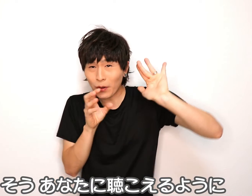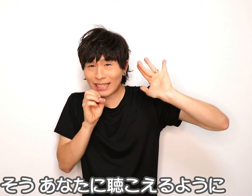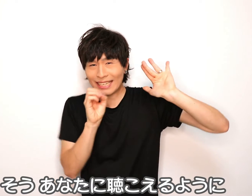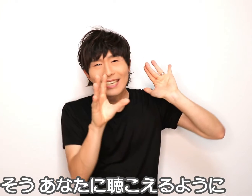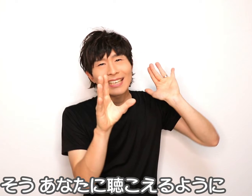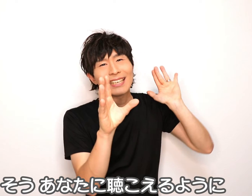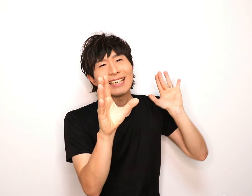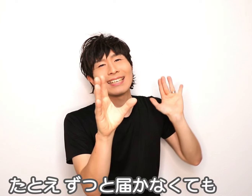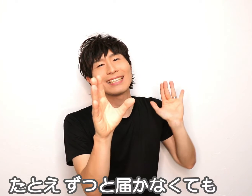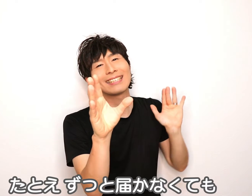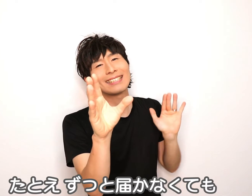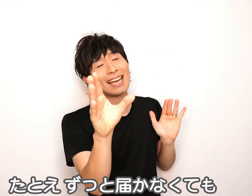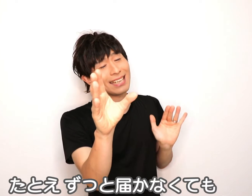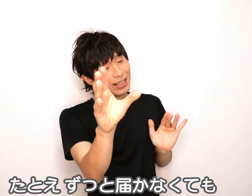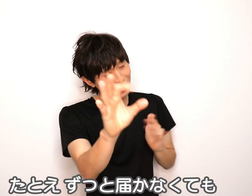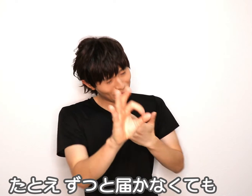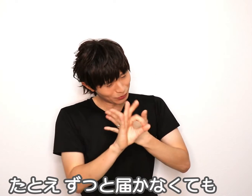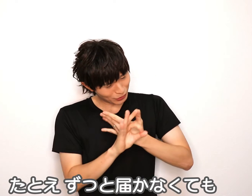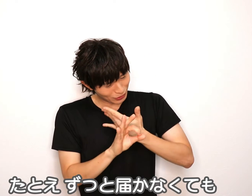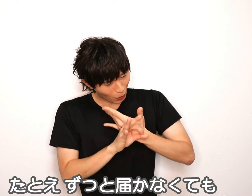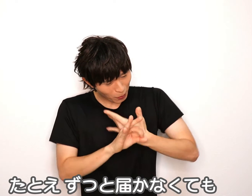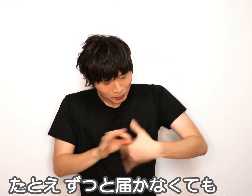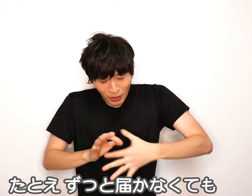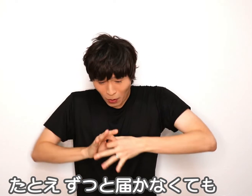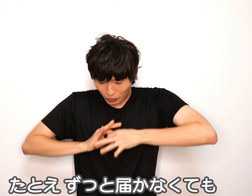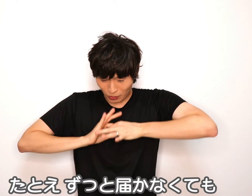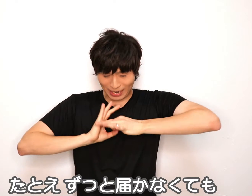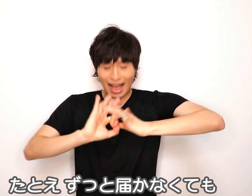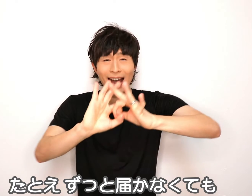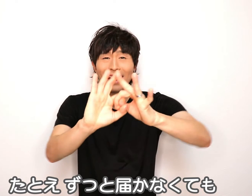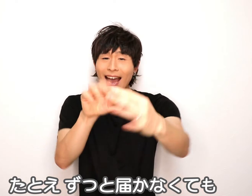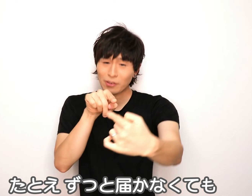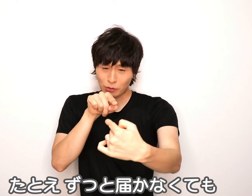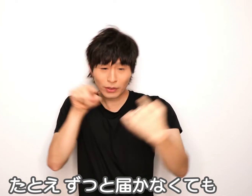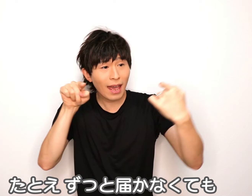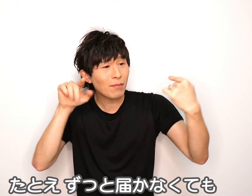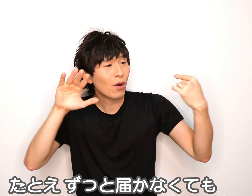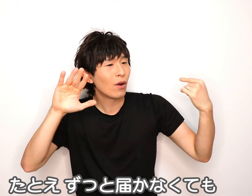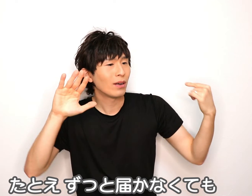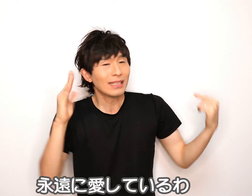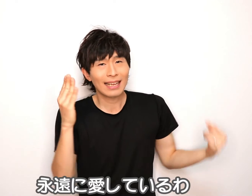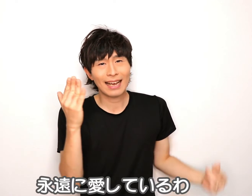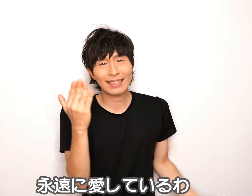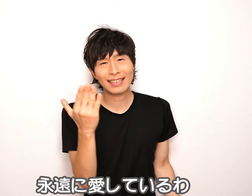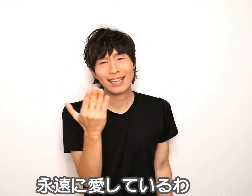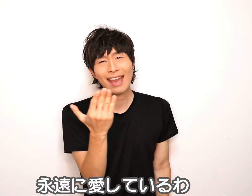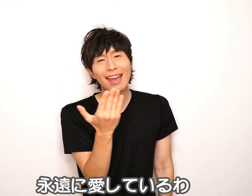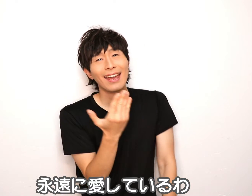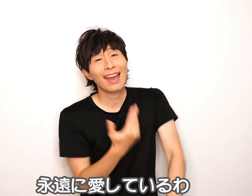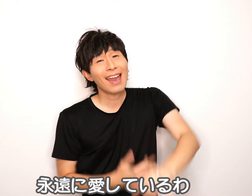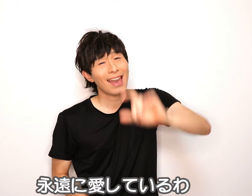、たとえずっと届かなくても永遠